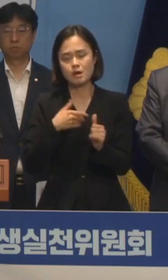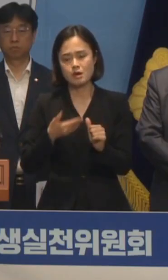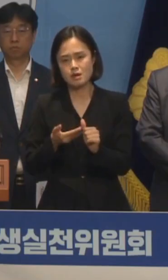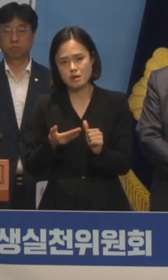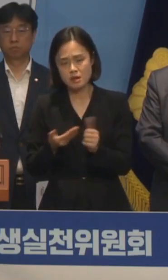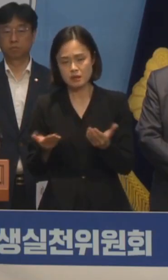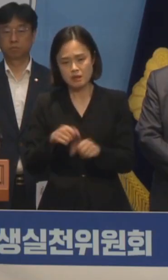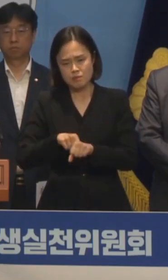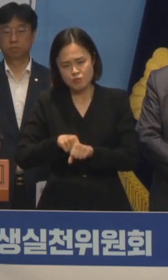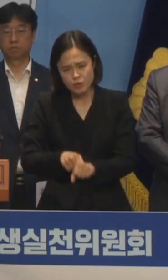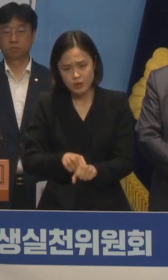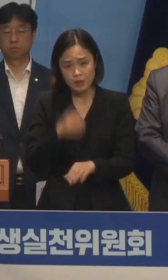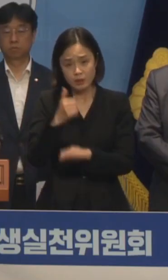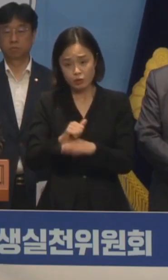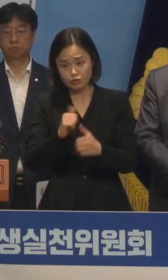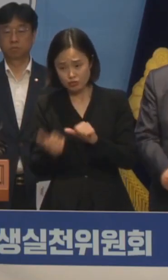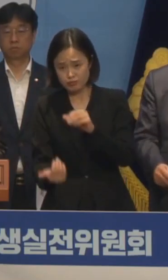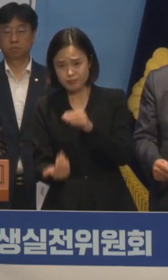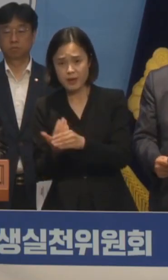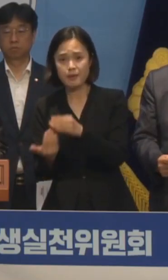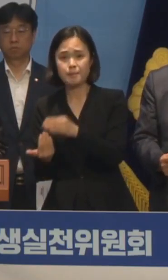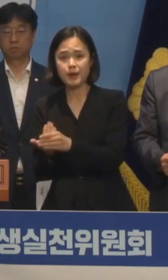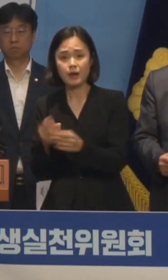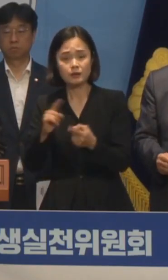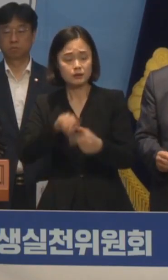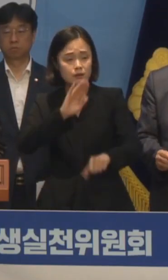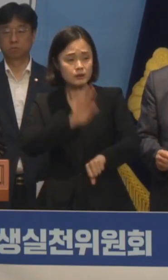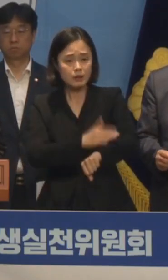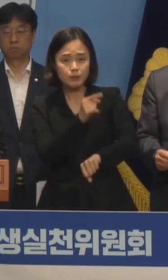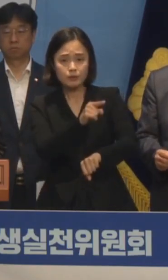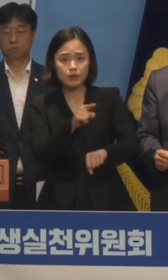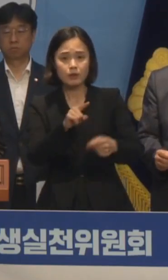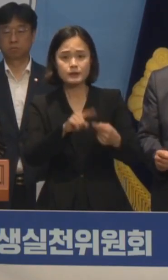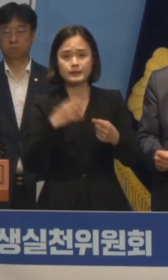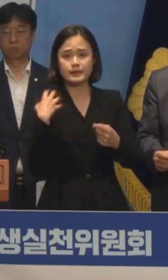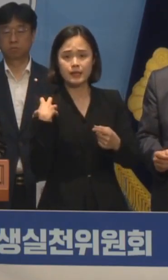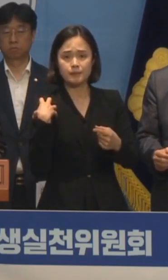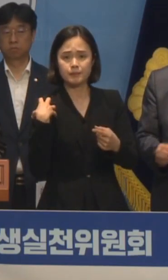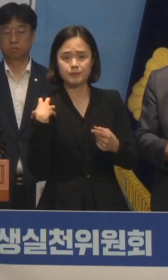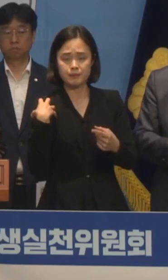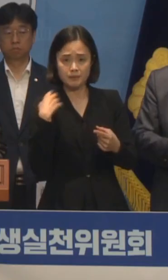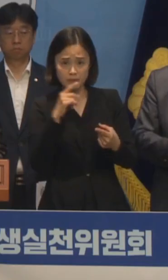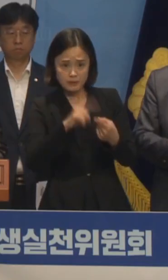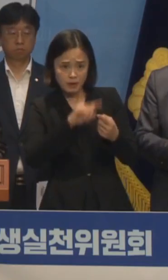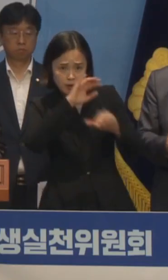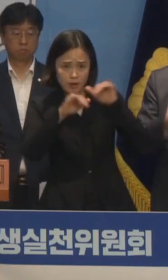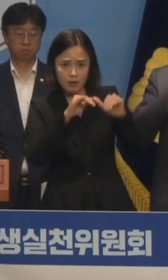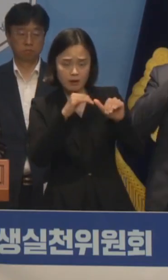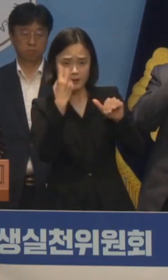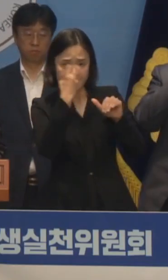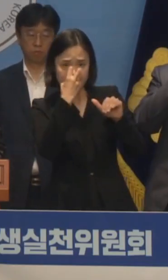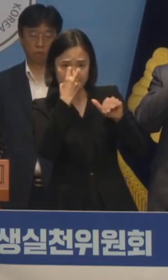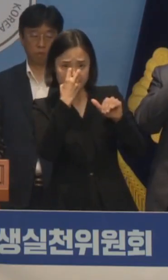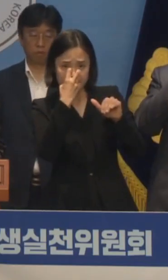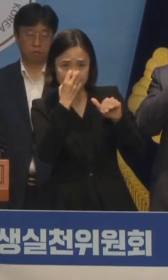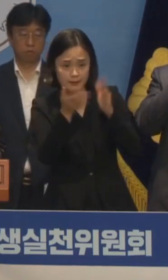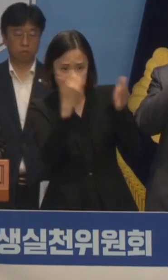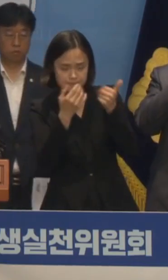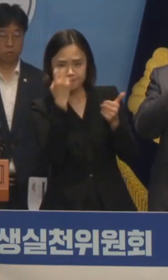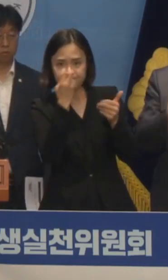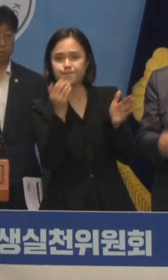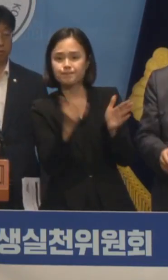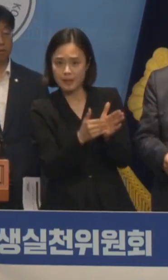개선을 촉구했습니다. 그러나 쿠팡은 지난해도 올해도 국정감사에 연속해서 출석을 했지만 일관되게